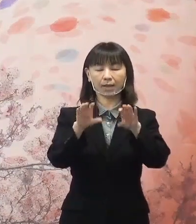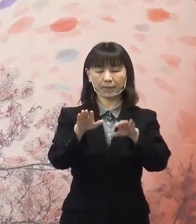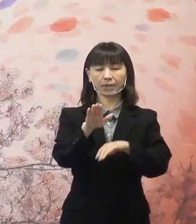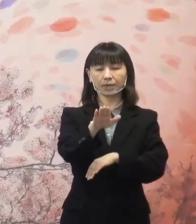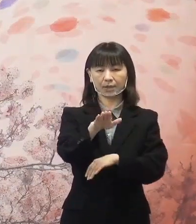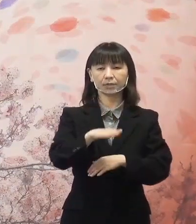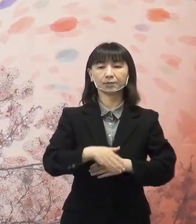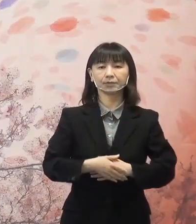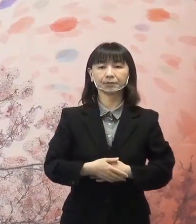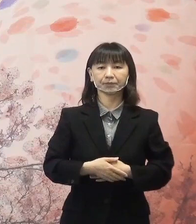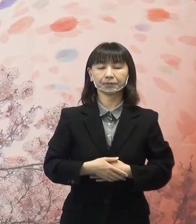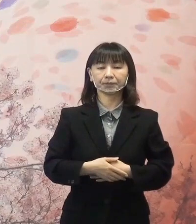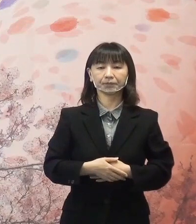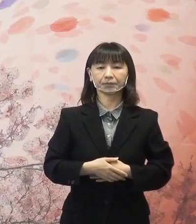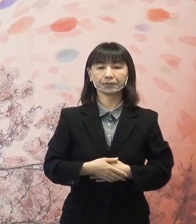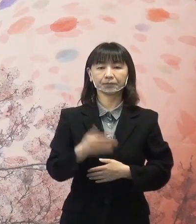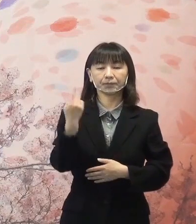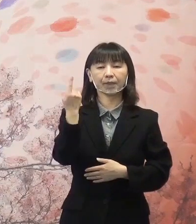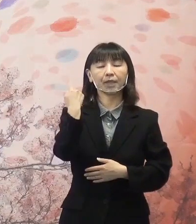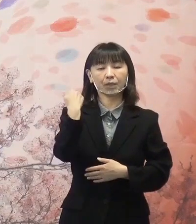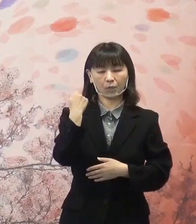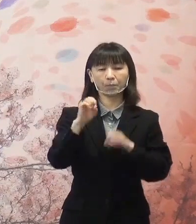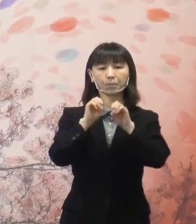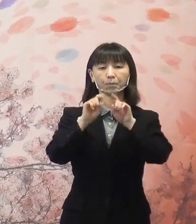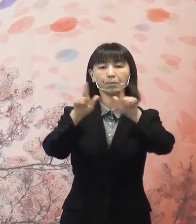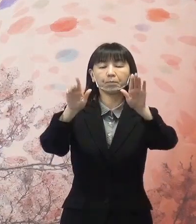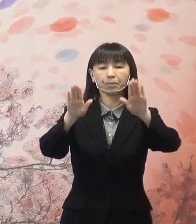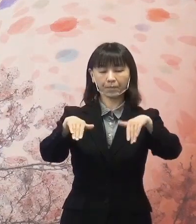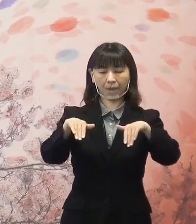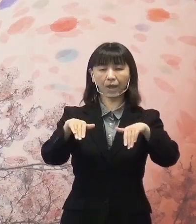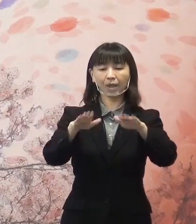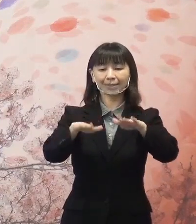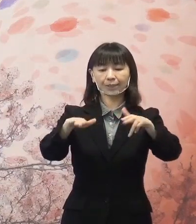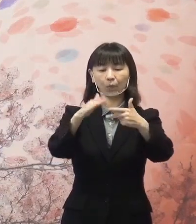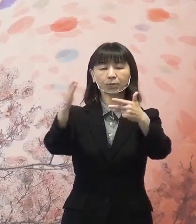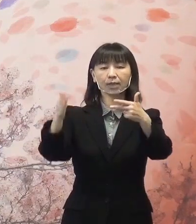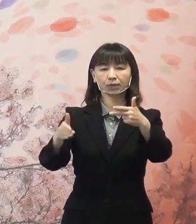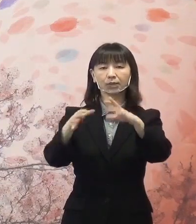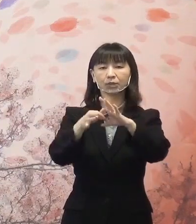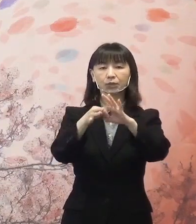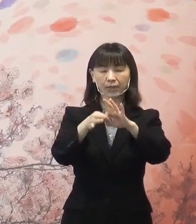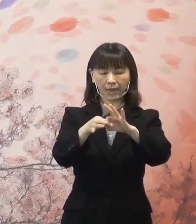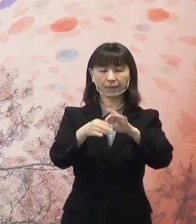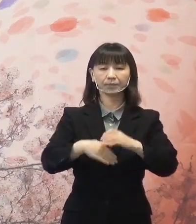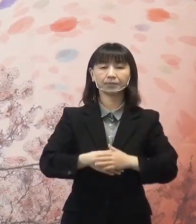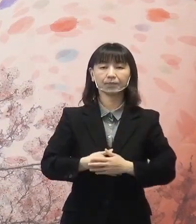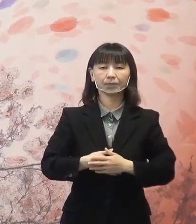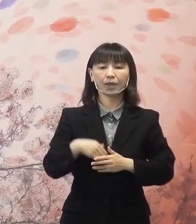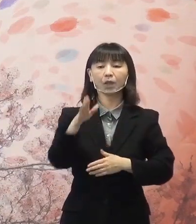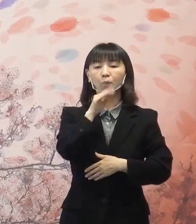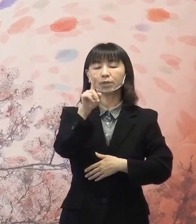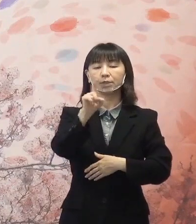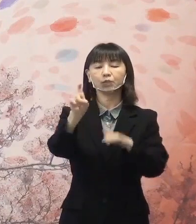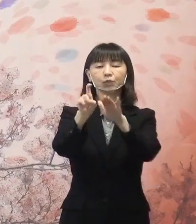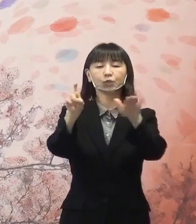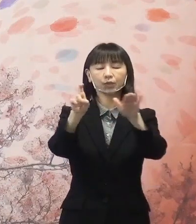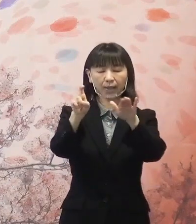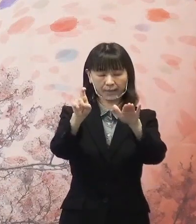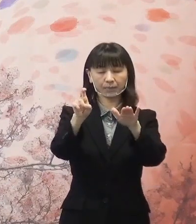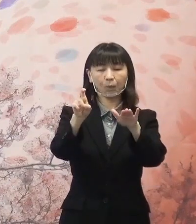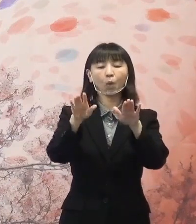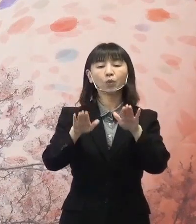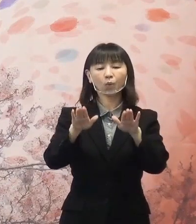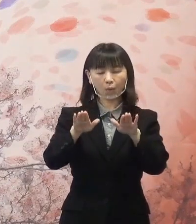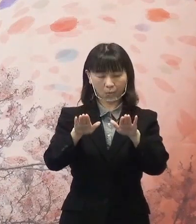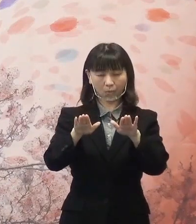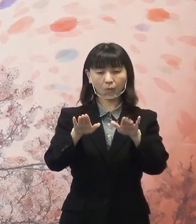申します。 お願いします。 昨日発表した児童福祉施設だったんですけれども、このための確認でした。まあ、10代の方も本日感染確